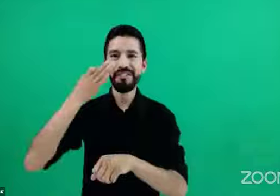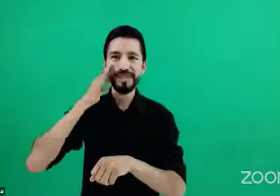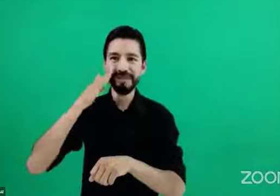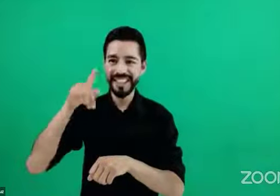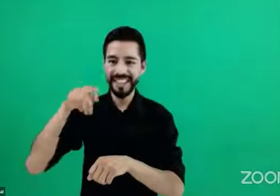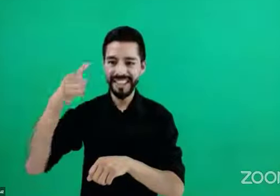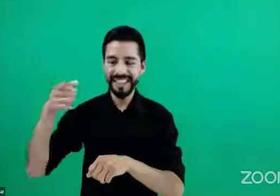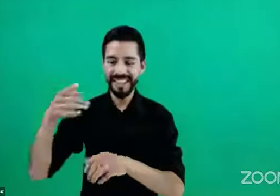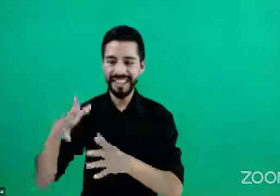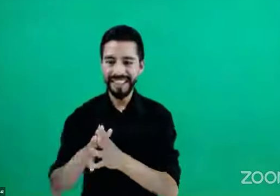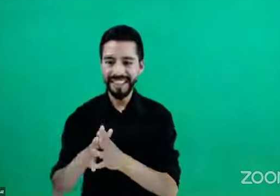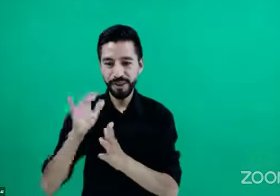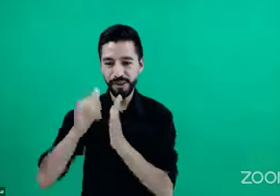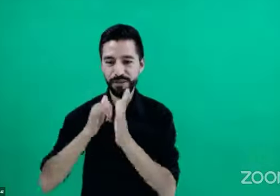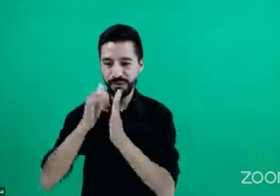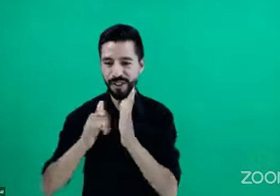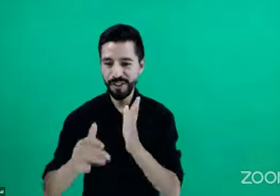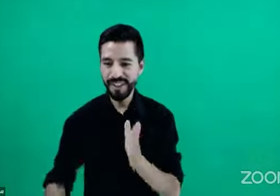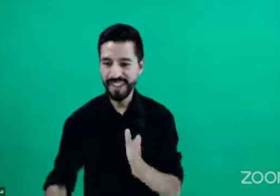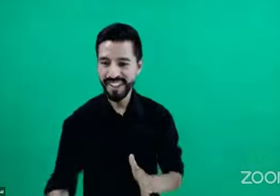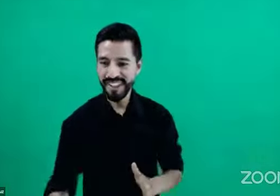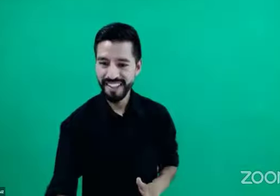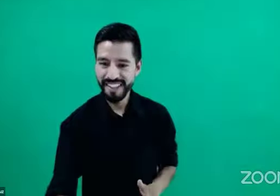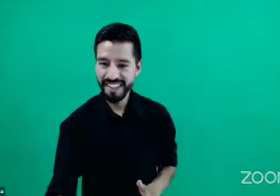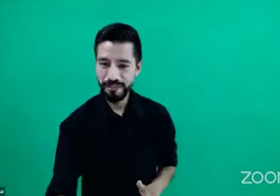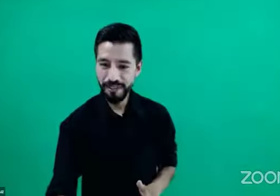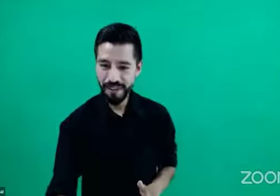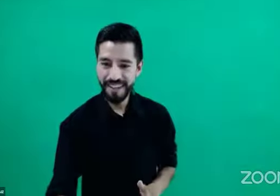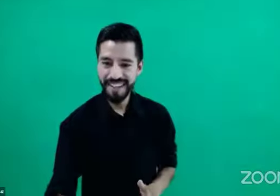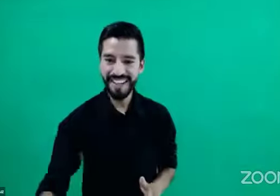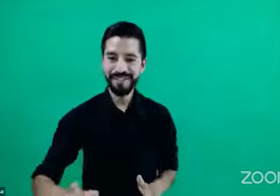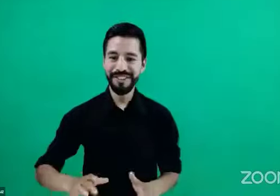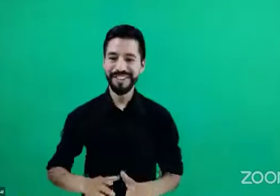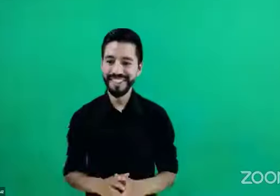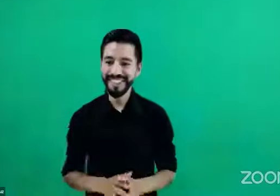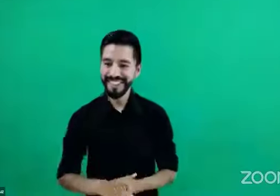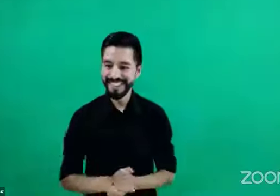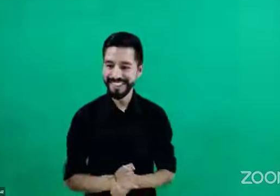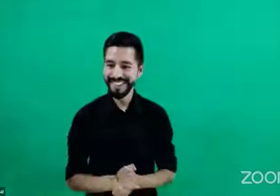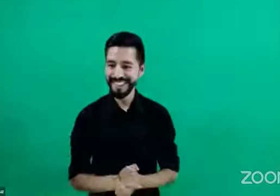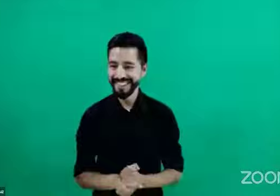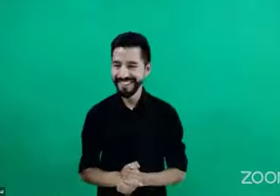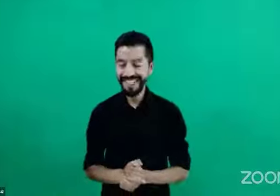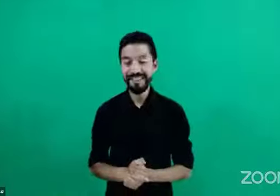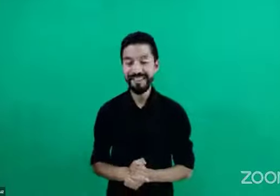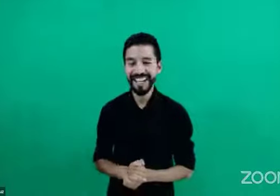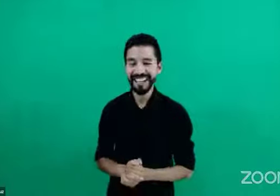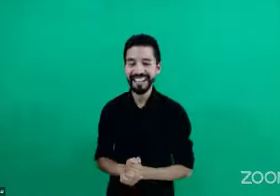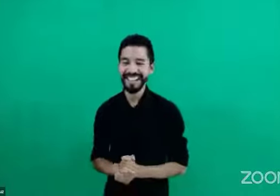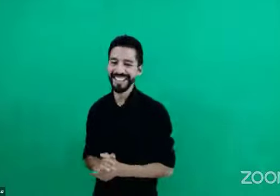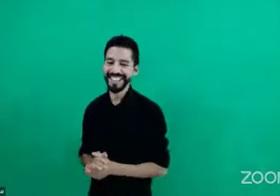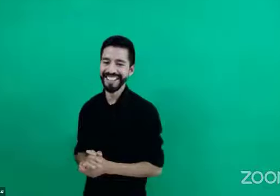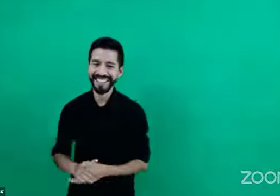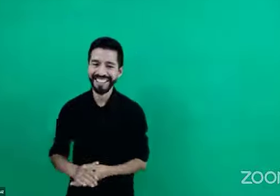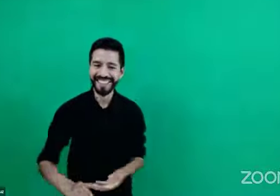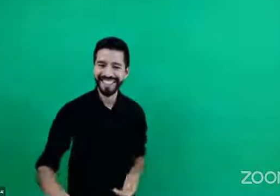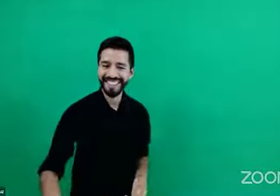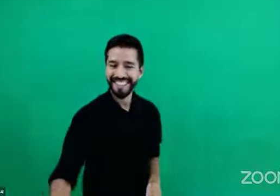transmisión de Facebook y YouTube luego sí. Pero a ver, ay pues, esta me encanta.